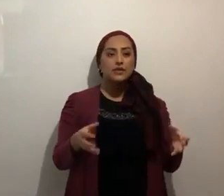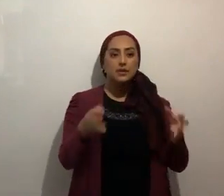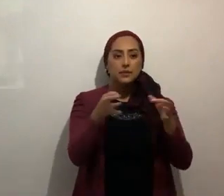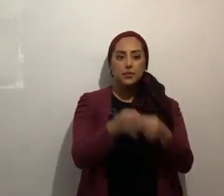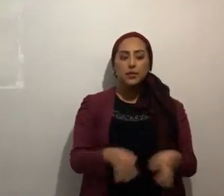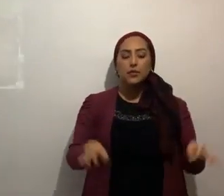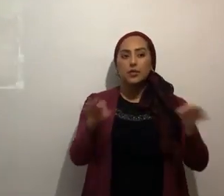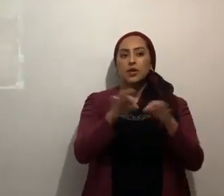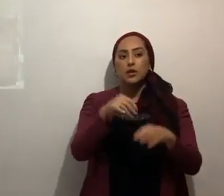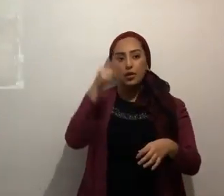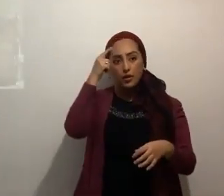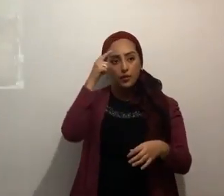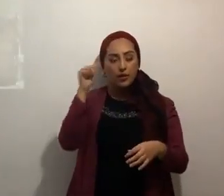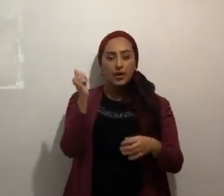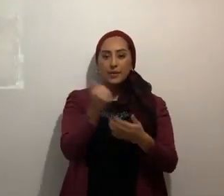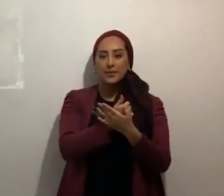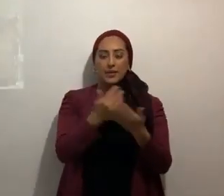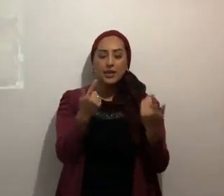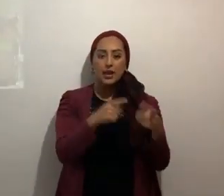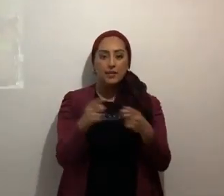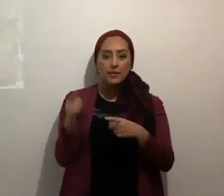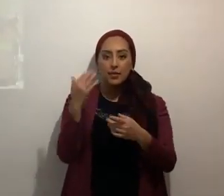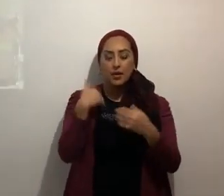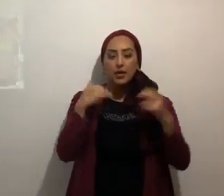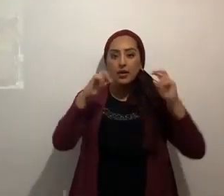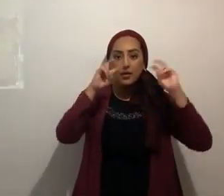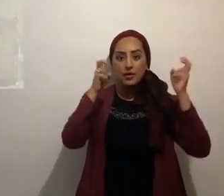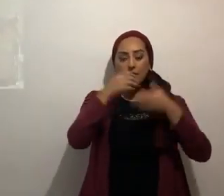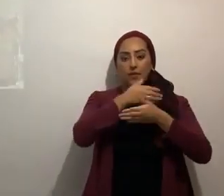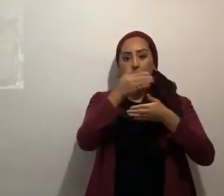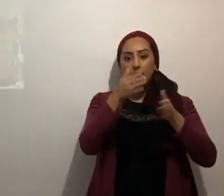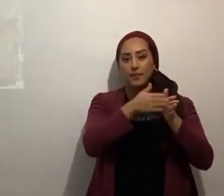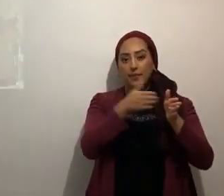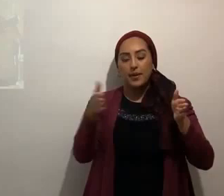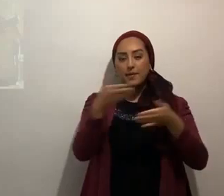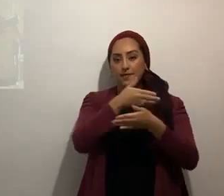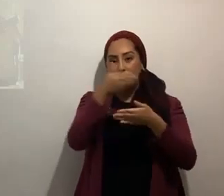hermanos, para todo lo que viene. Por eso le titulé recta final.